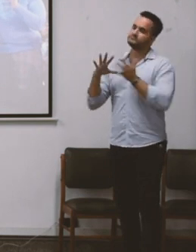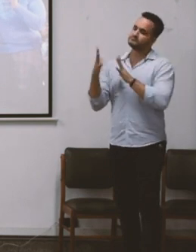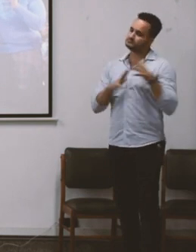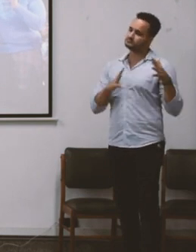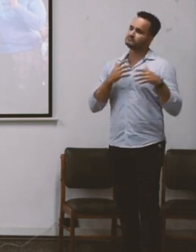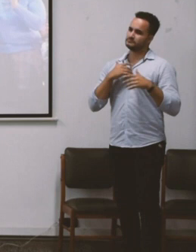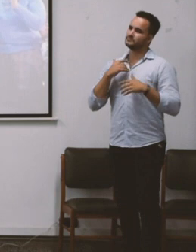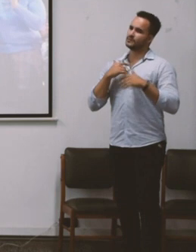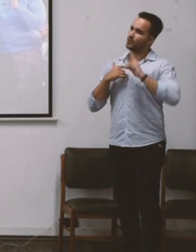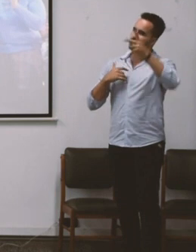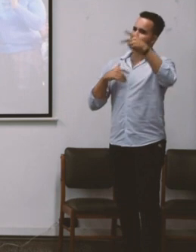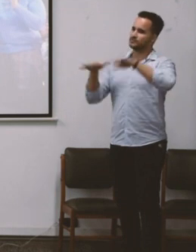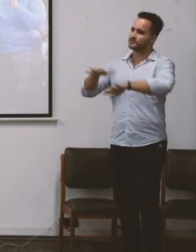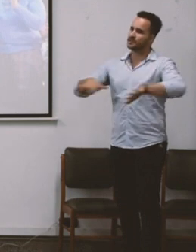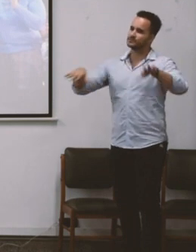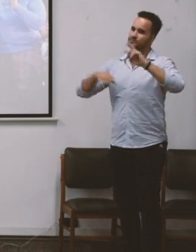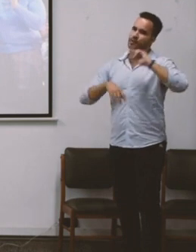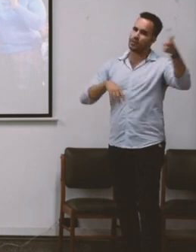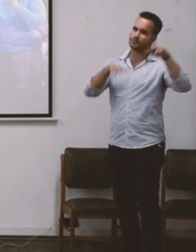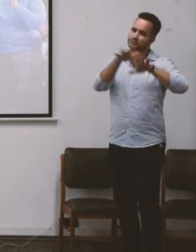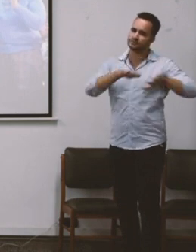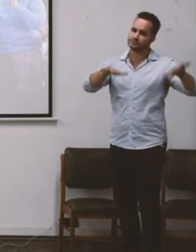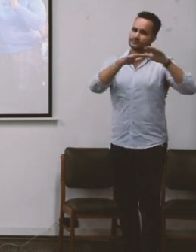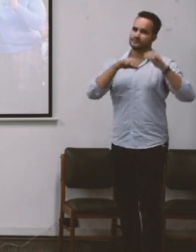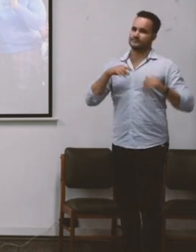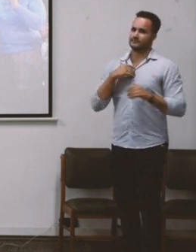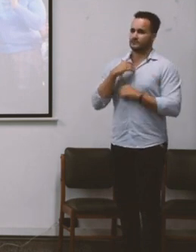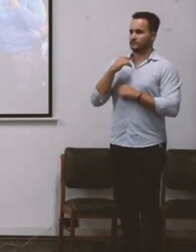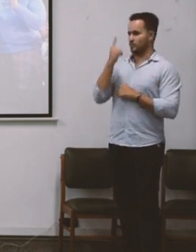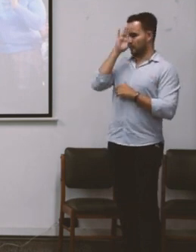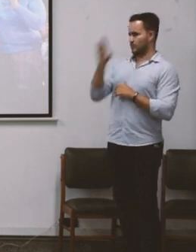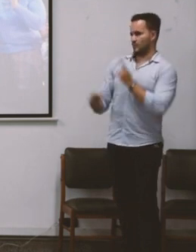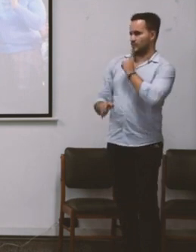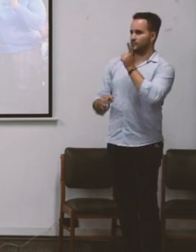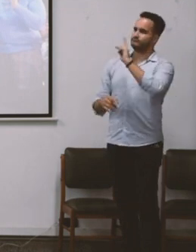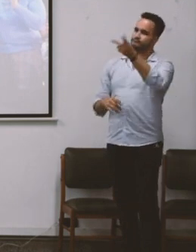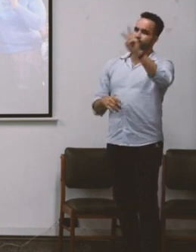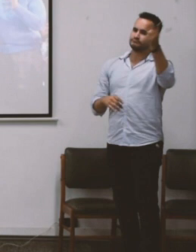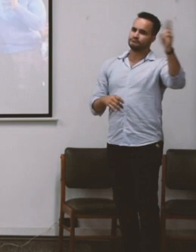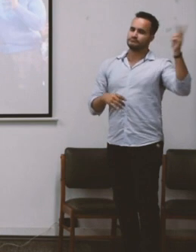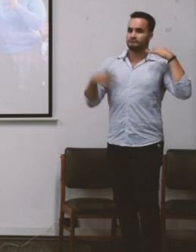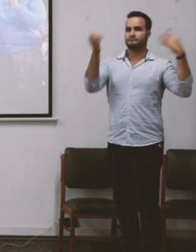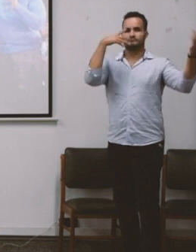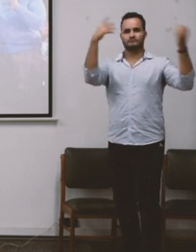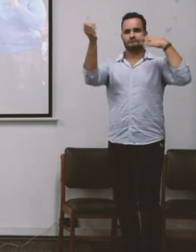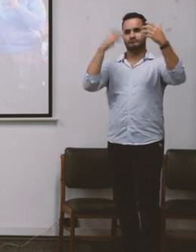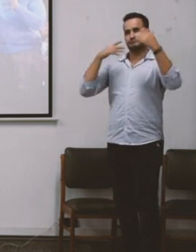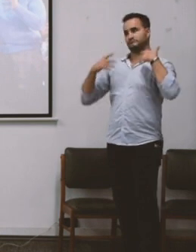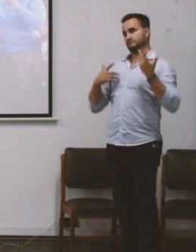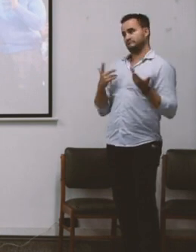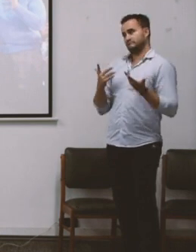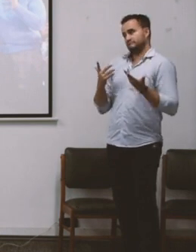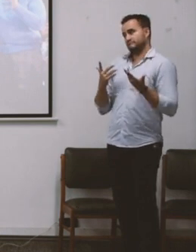que tenemos que escuchar, que tenemos que pensar, si queremos también ser y hacer